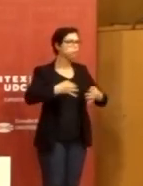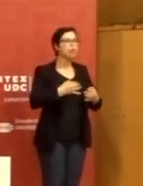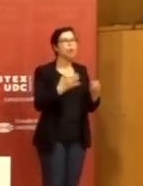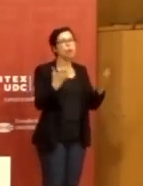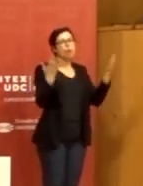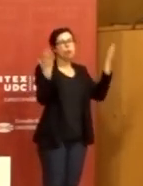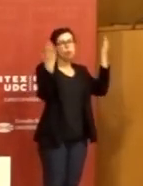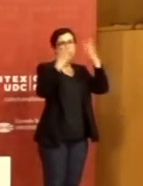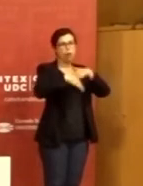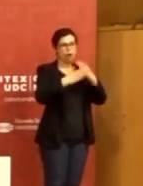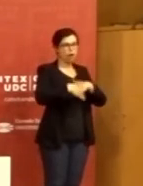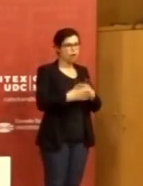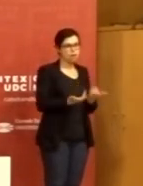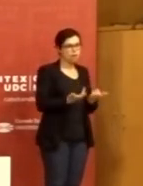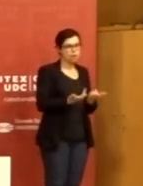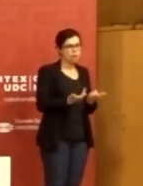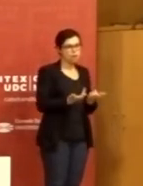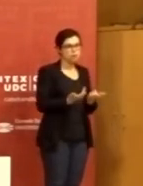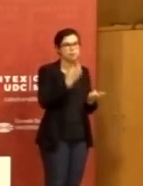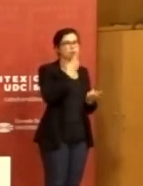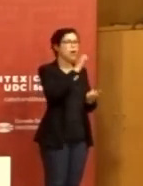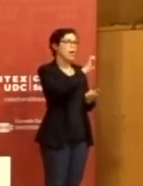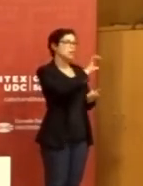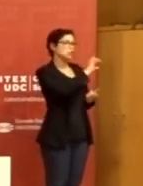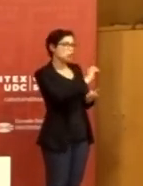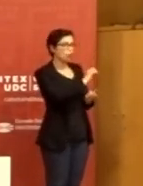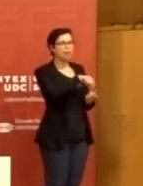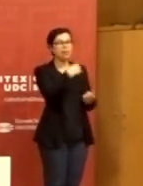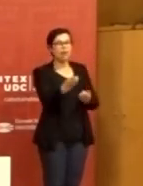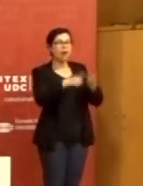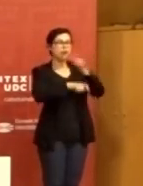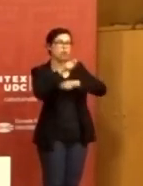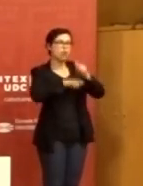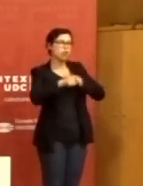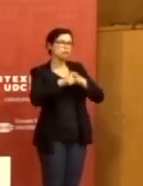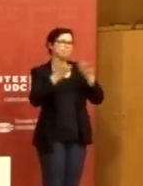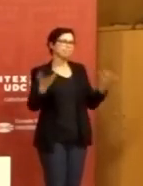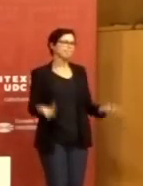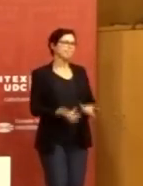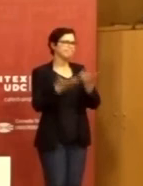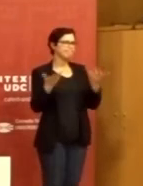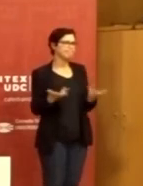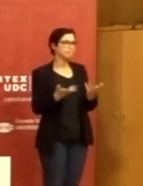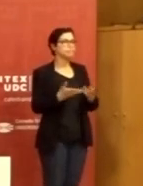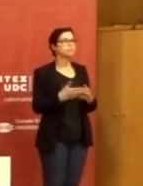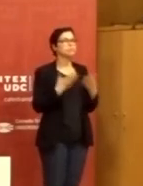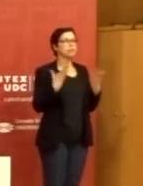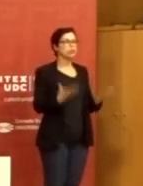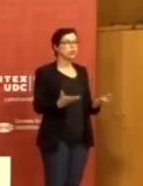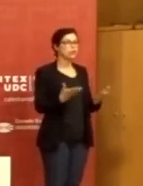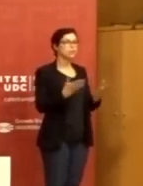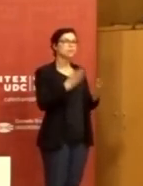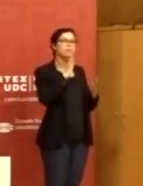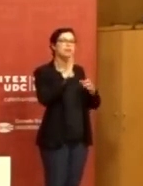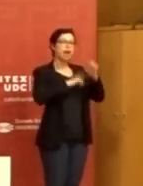como la podrían recibir en la ESO estos chicos. Entonces sucede que una vez que terminan en